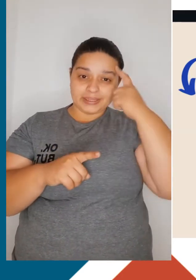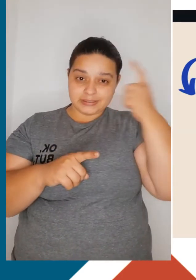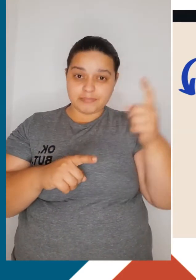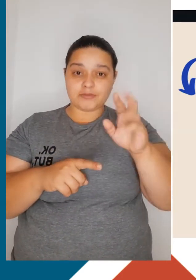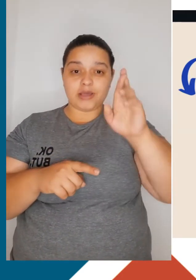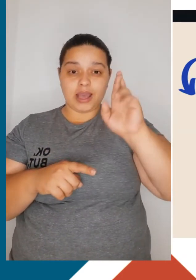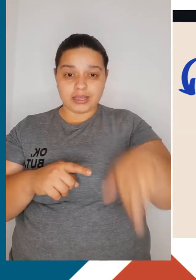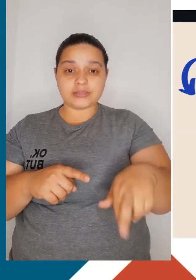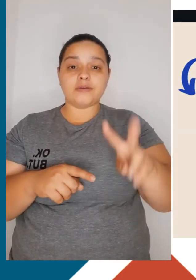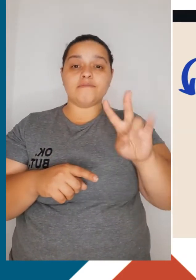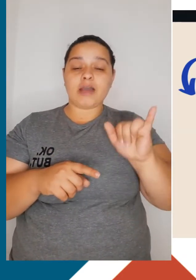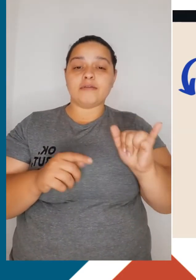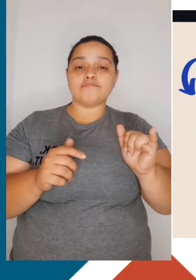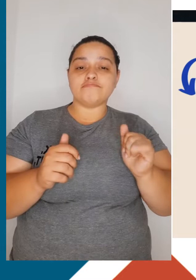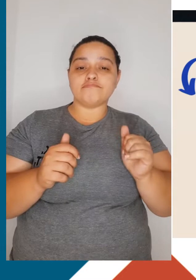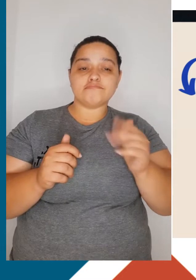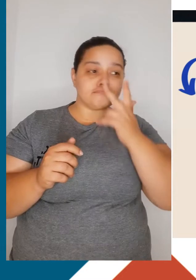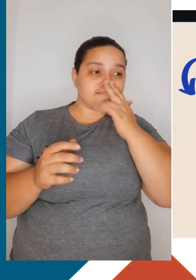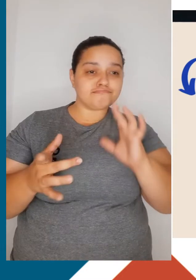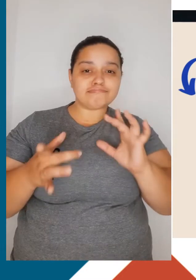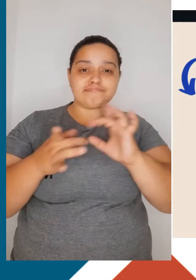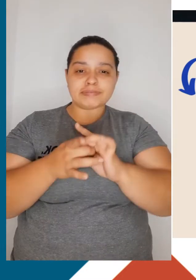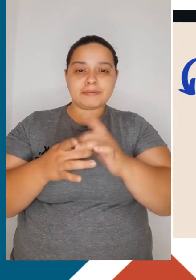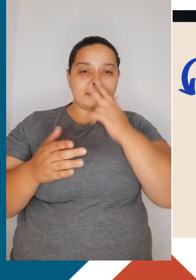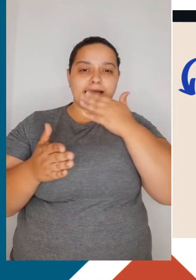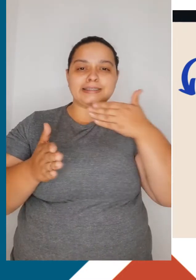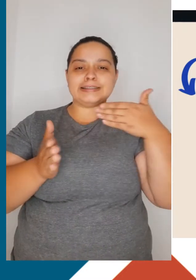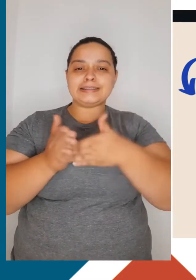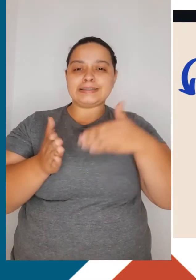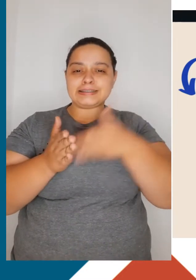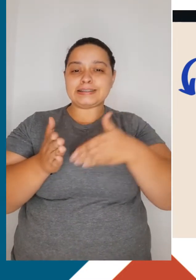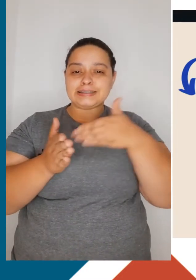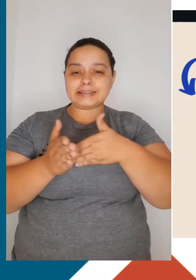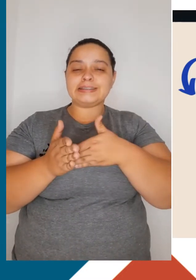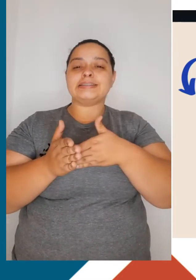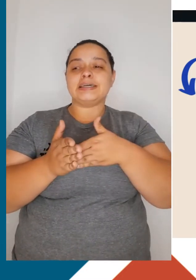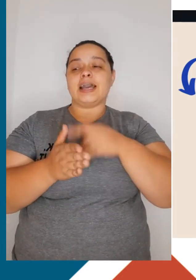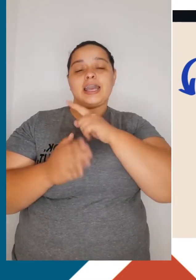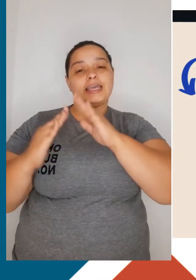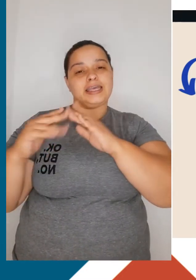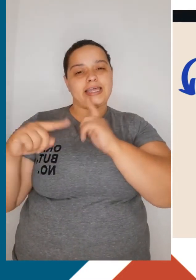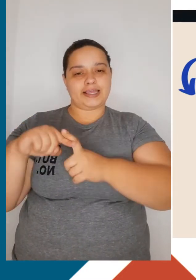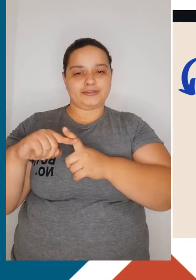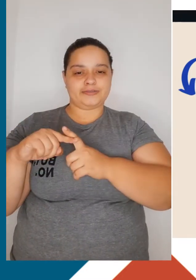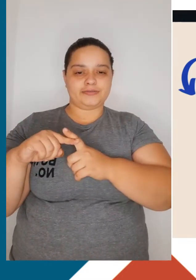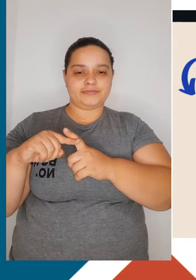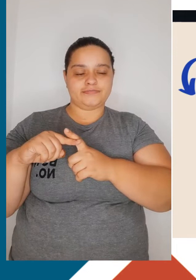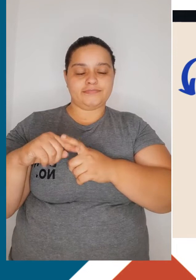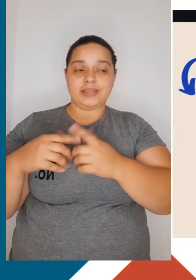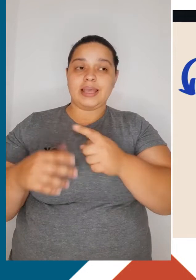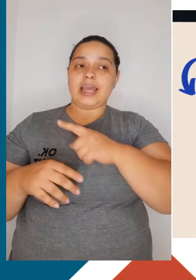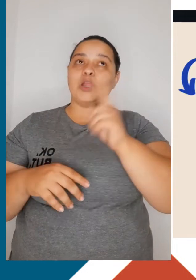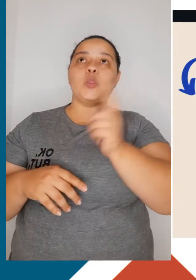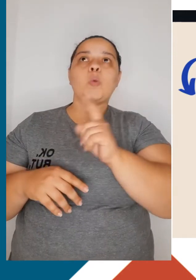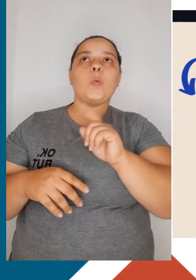pensamento racional vão levar à tendência de limitação do poder das igrejas. É importante a gente pensar que eles